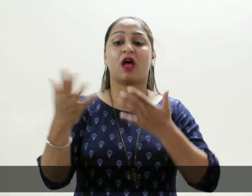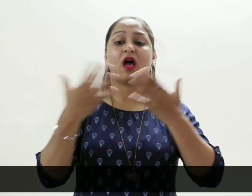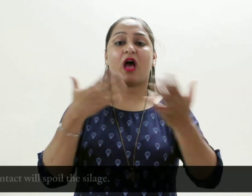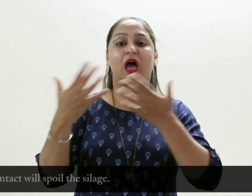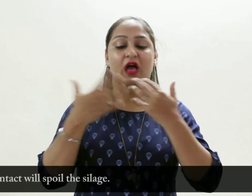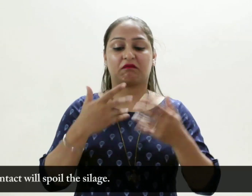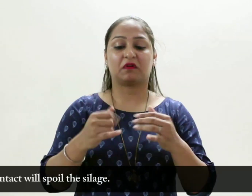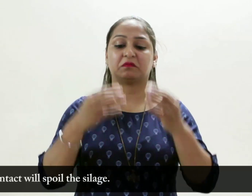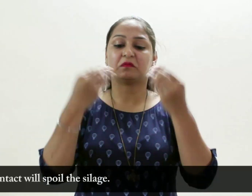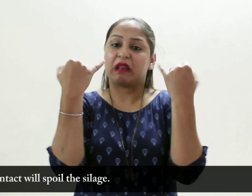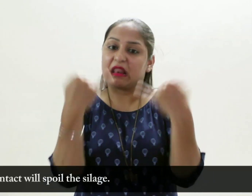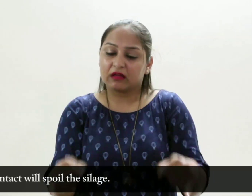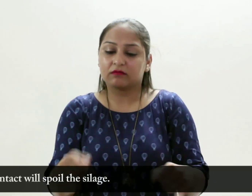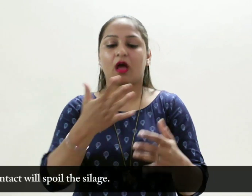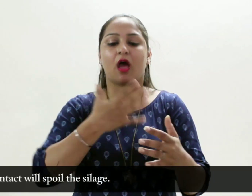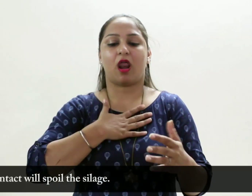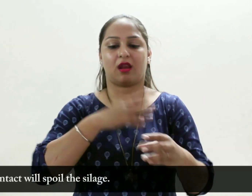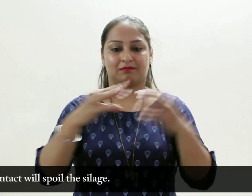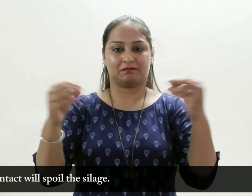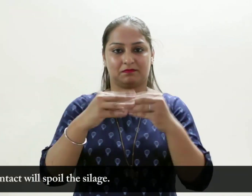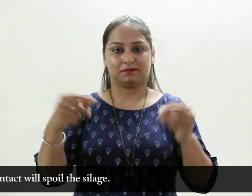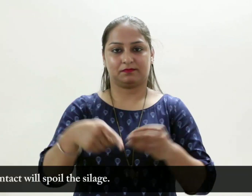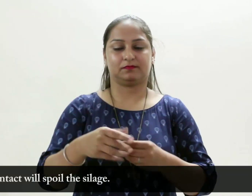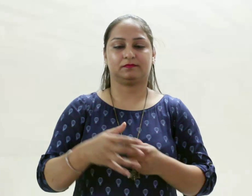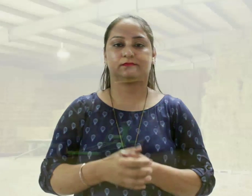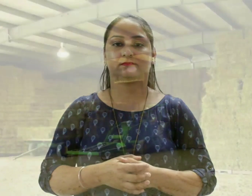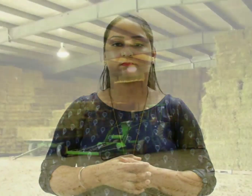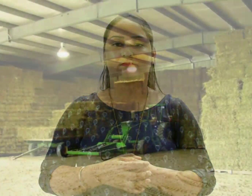वायु संपर्क साइलेज को खराब कर देगा।